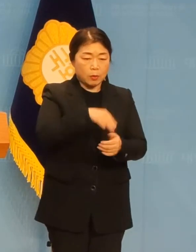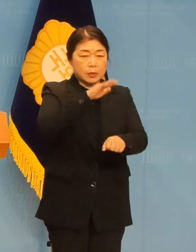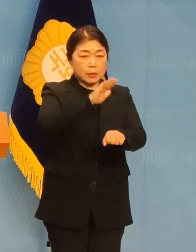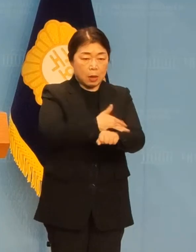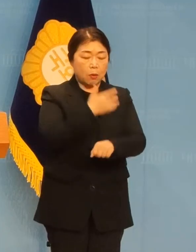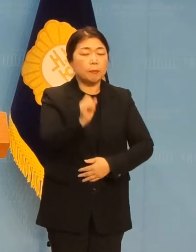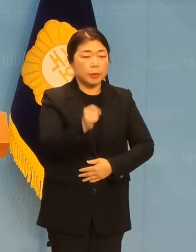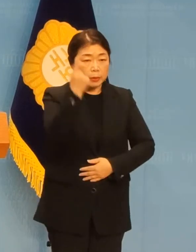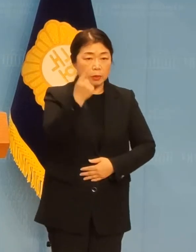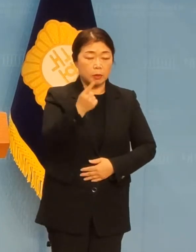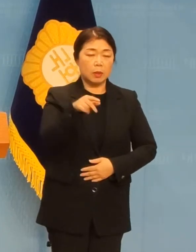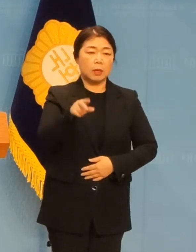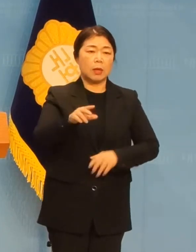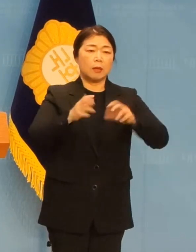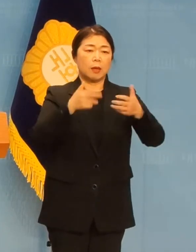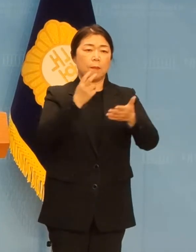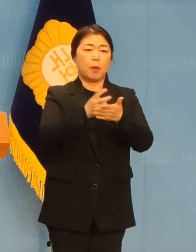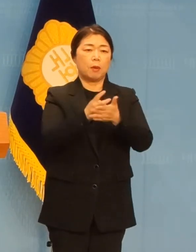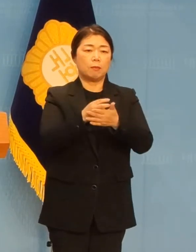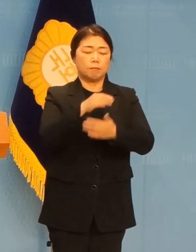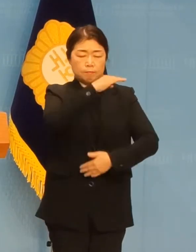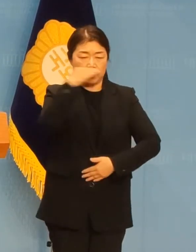계기로 무너진 헌법기관